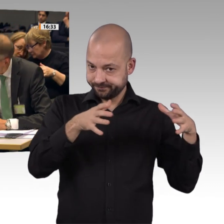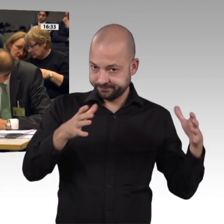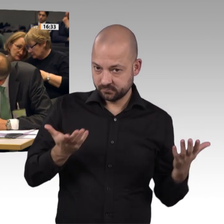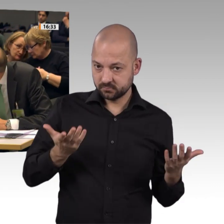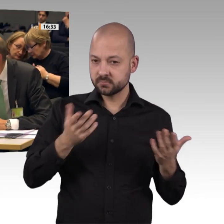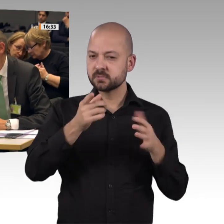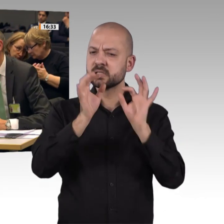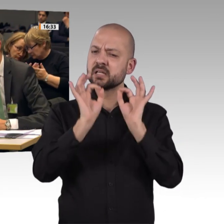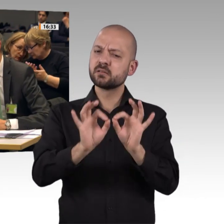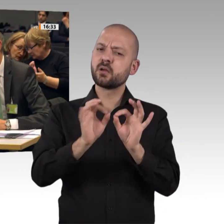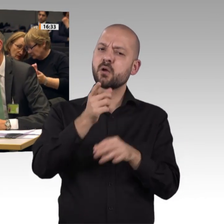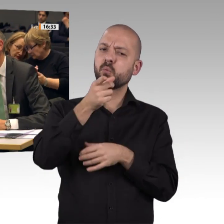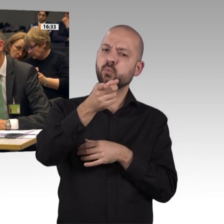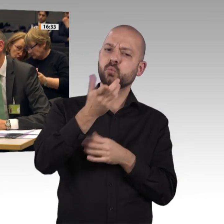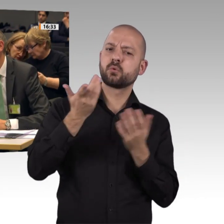Ja, eine